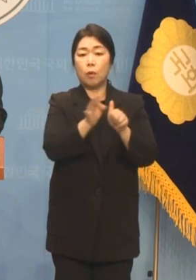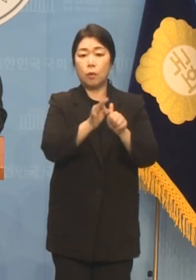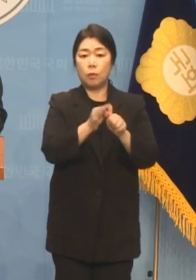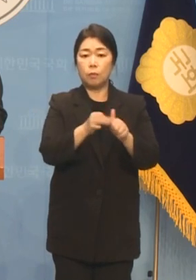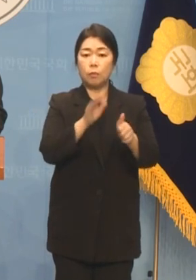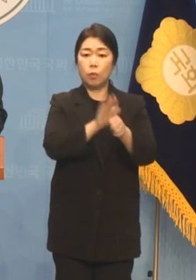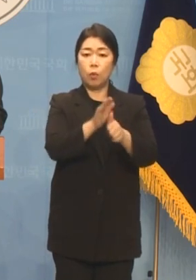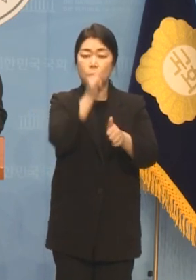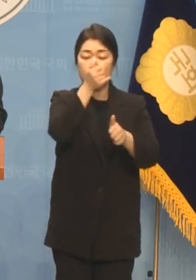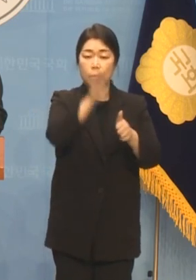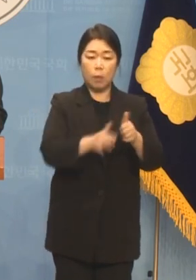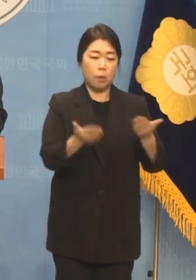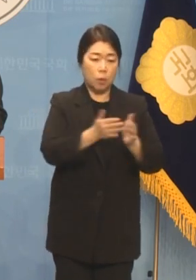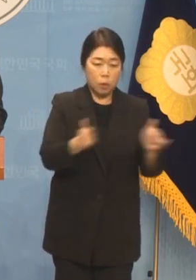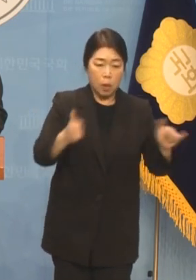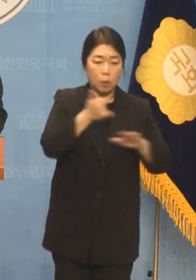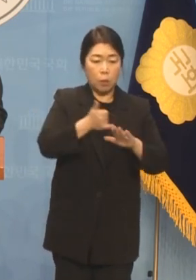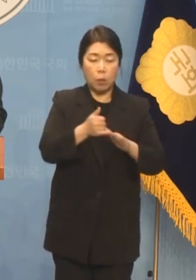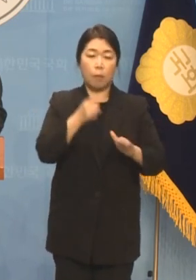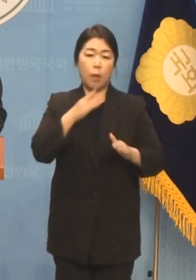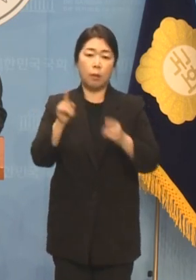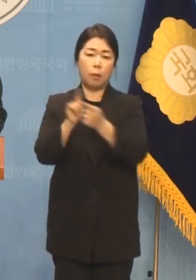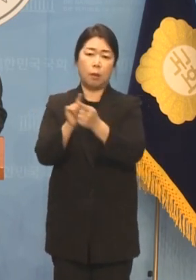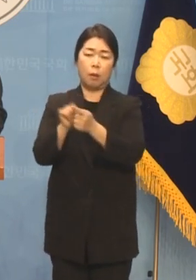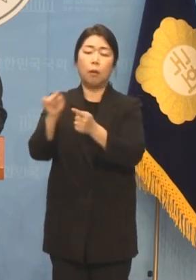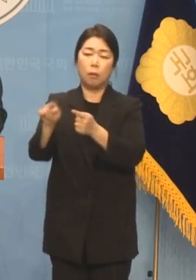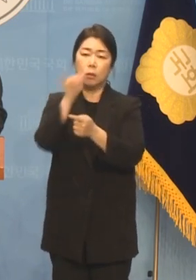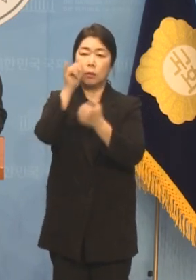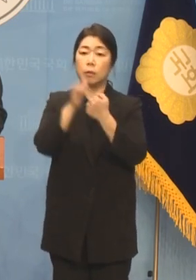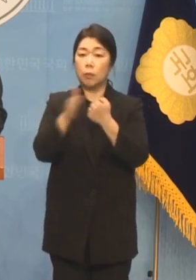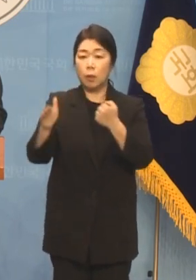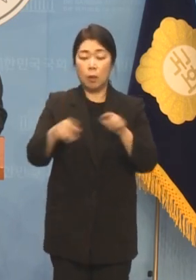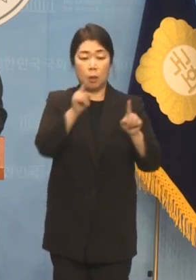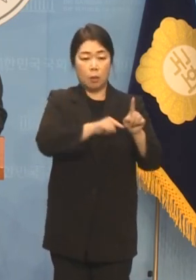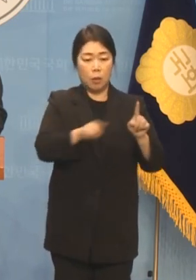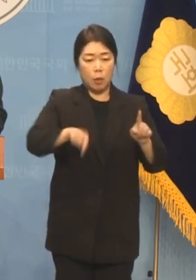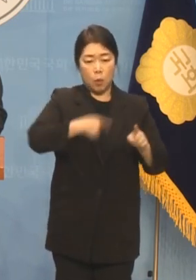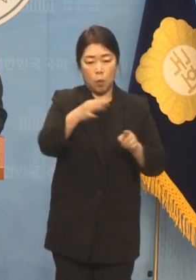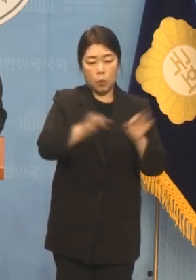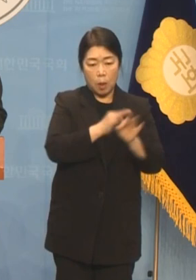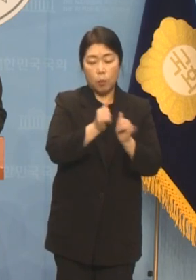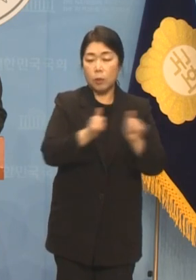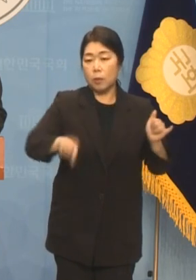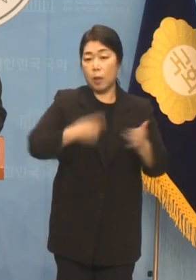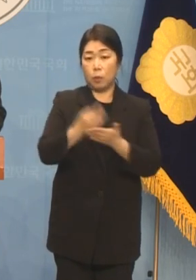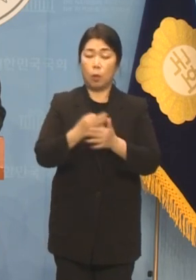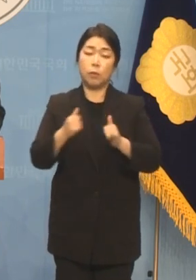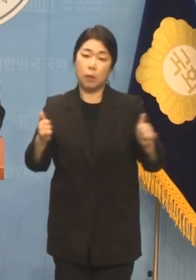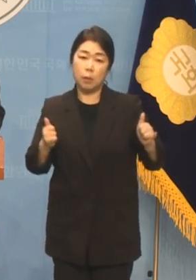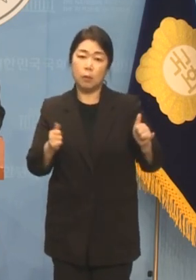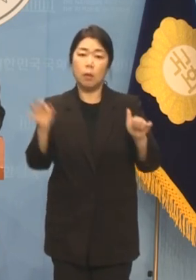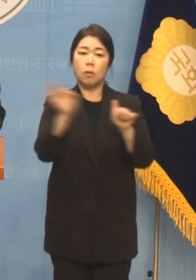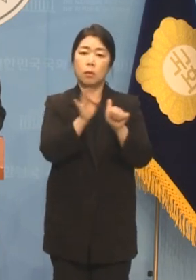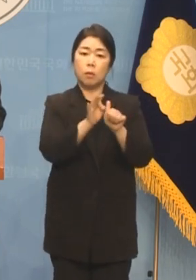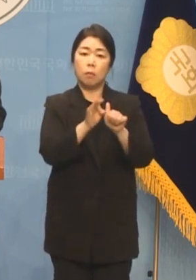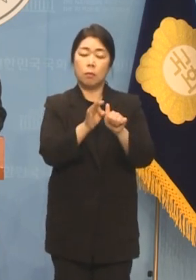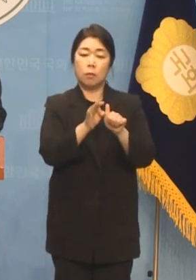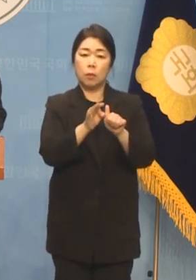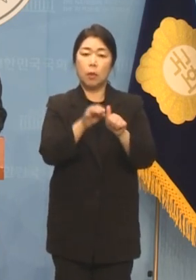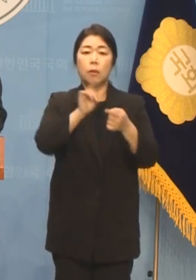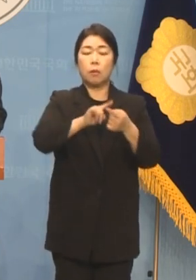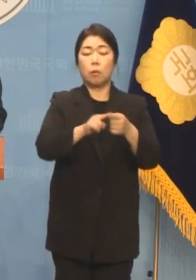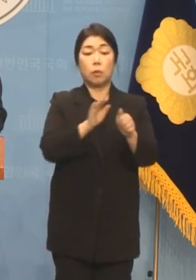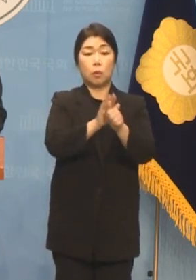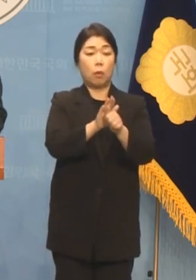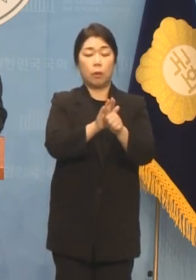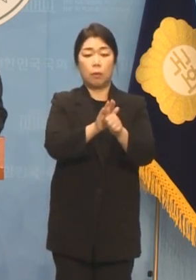있지만 근로자나 농업인만 대상으로 하고 있어서 1인 소상공인을 포함한 자영업자는 지원 대상에서 배제되고